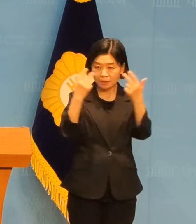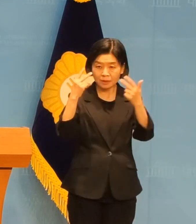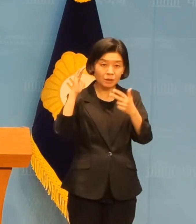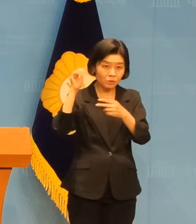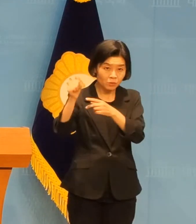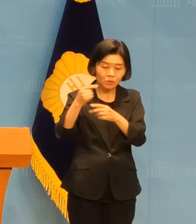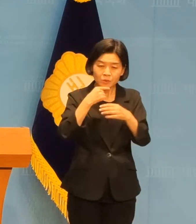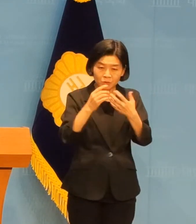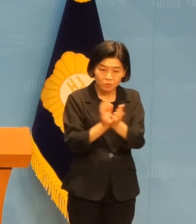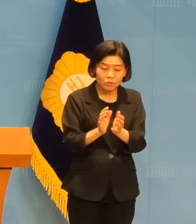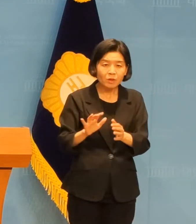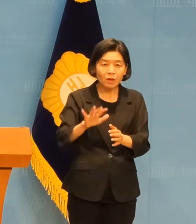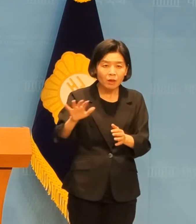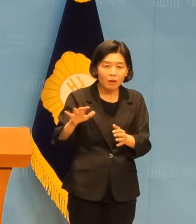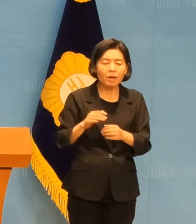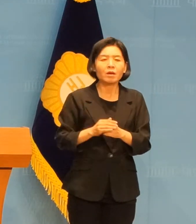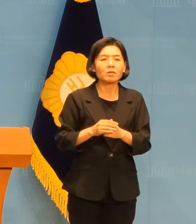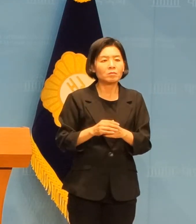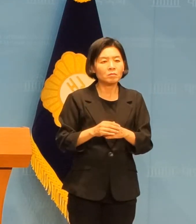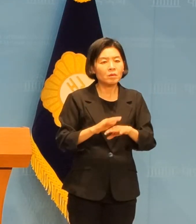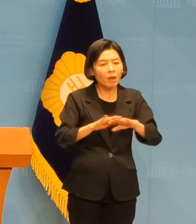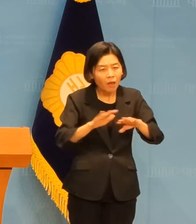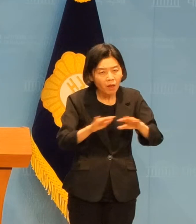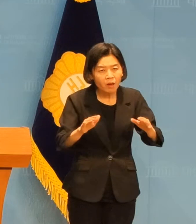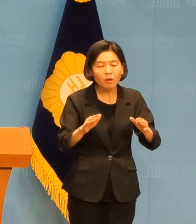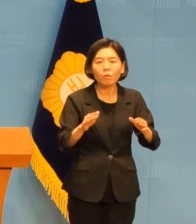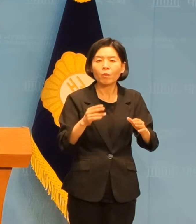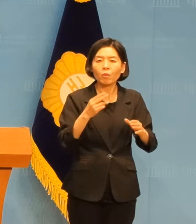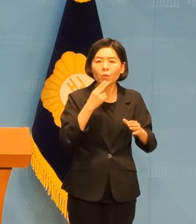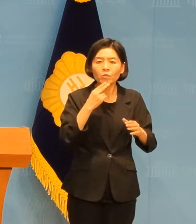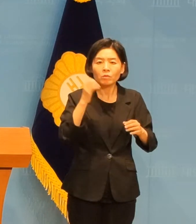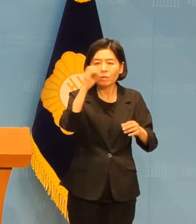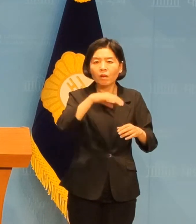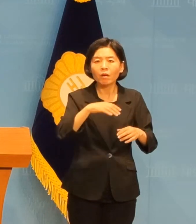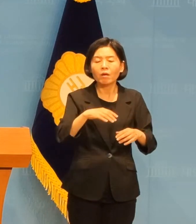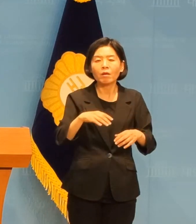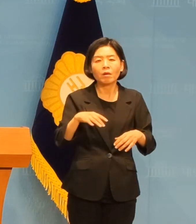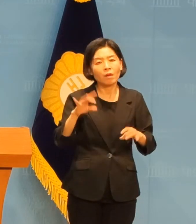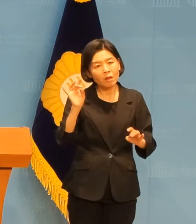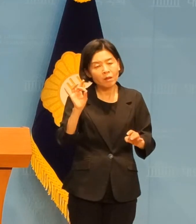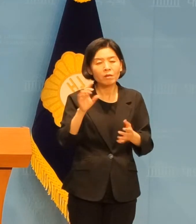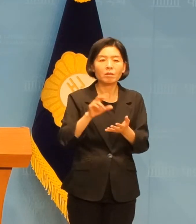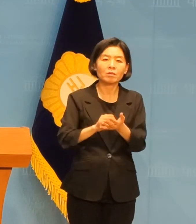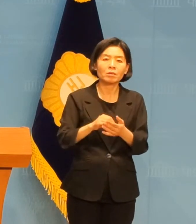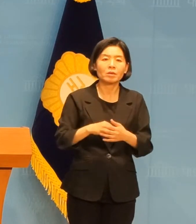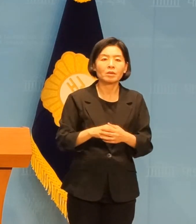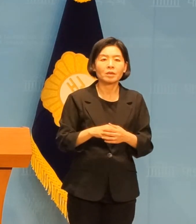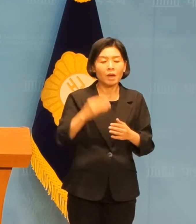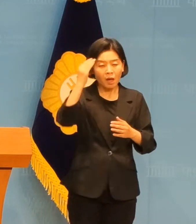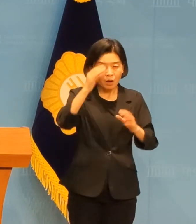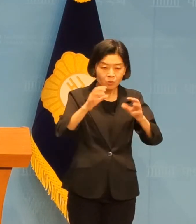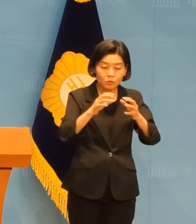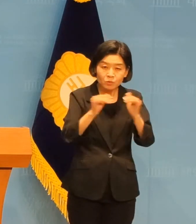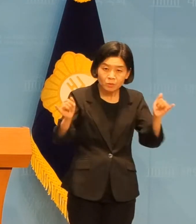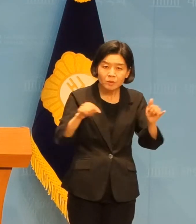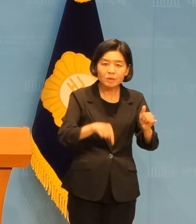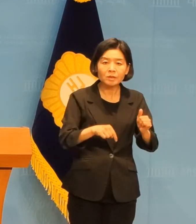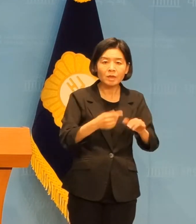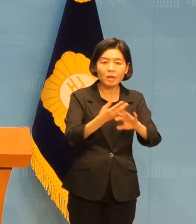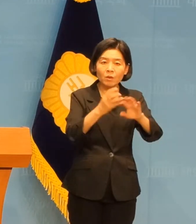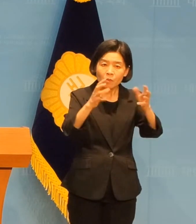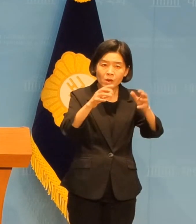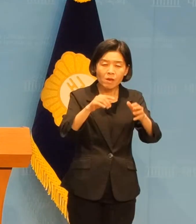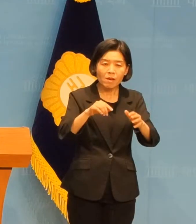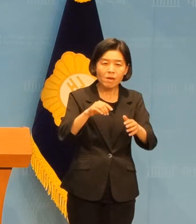대통령과 민주당은 아무런 대책도 없이 손을 놓고 있습니다. 자국민이 해외에서